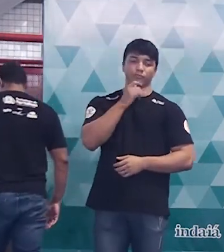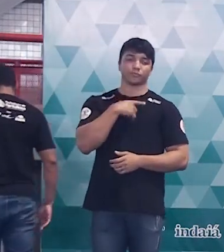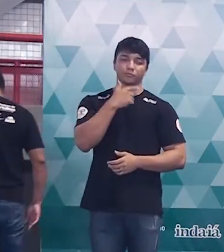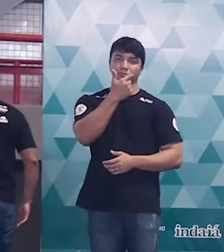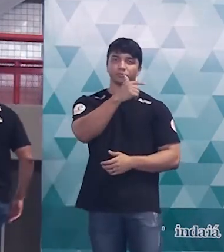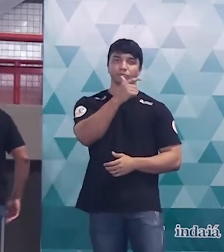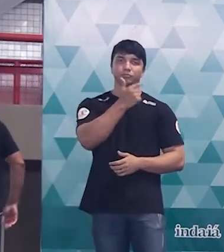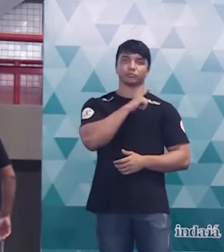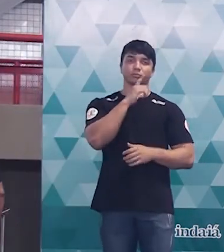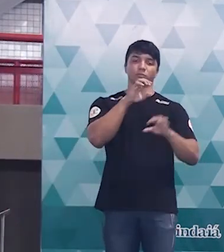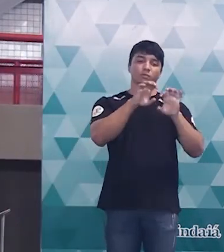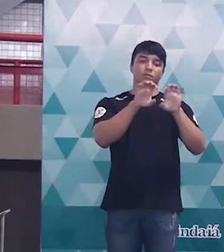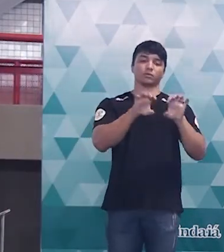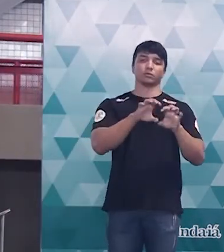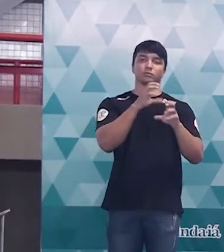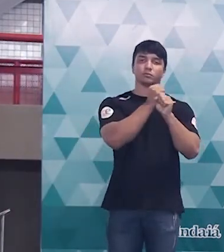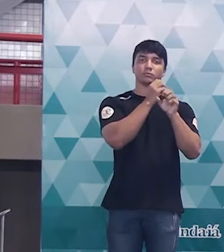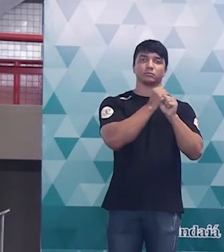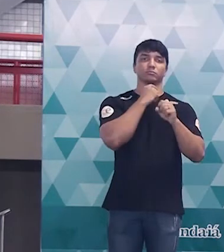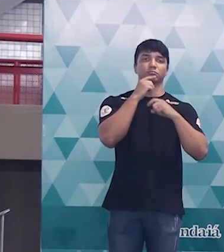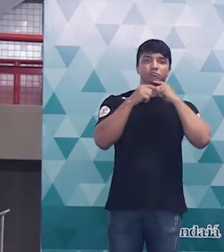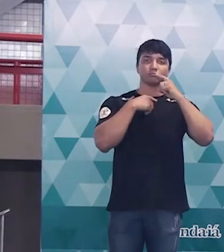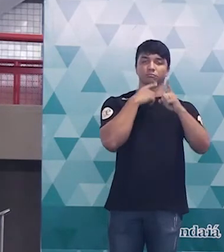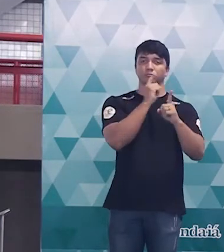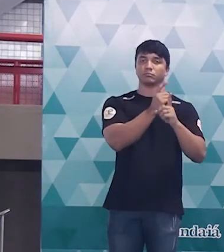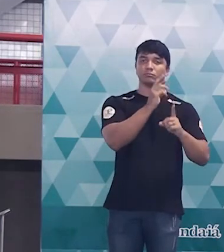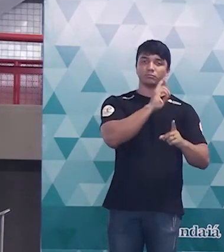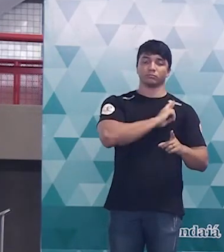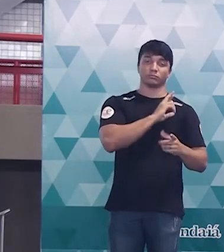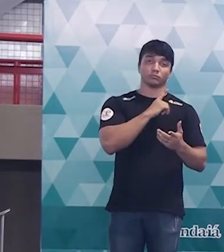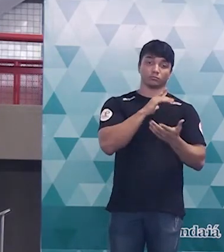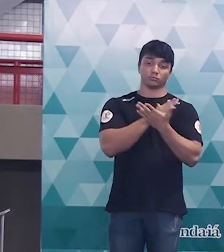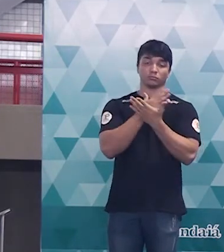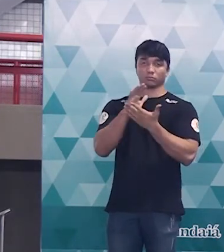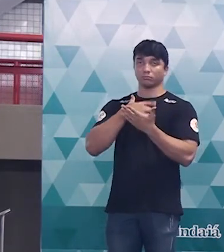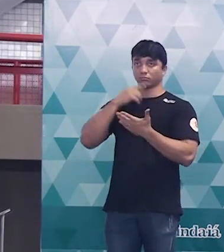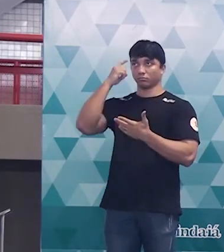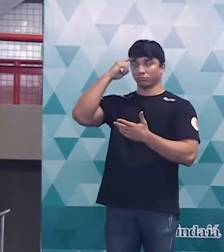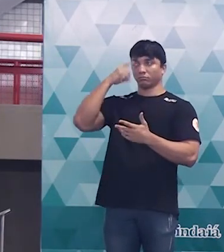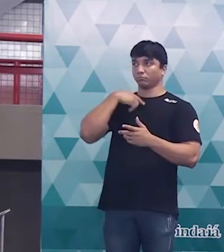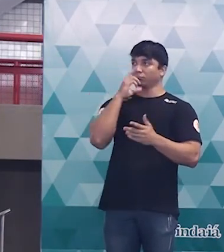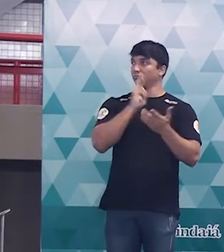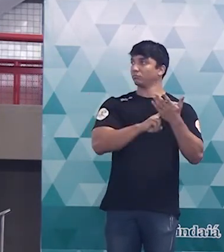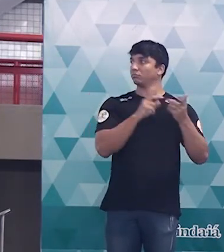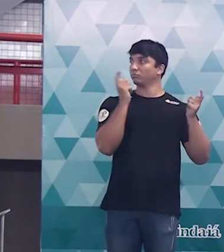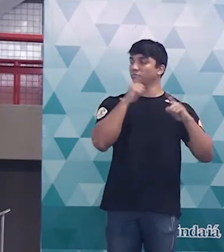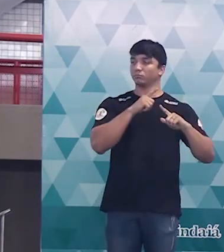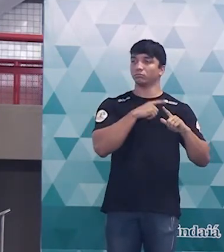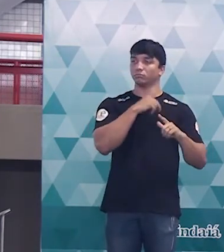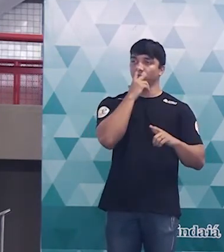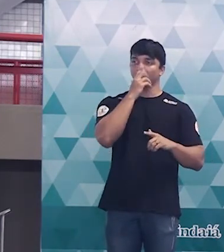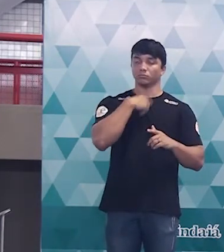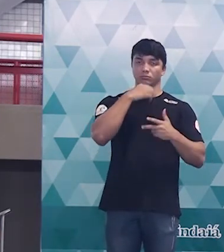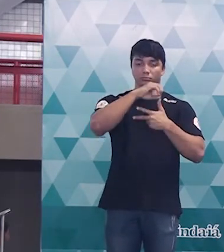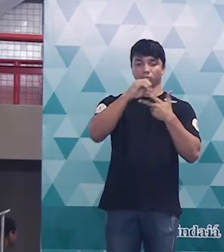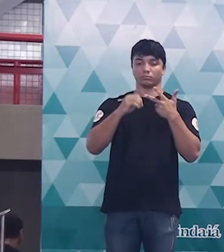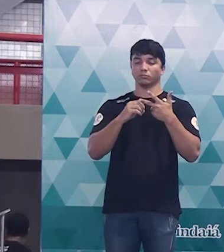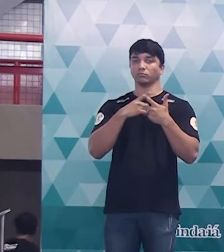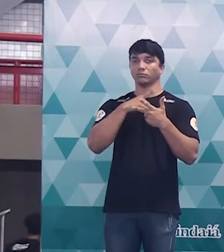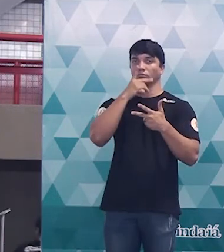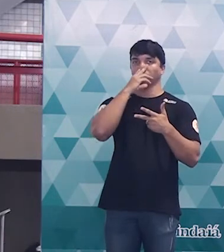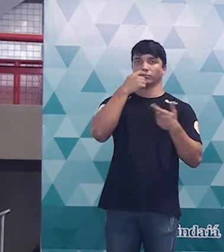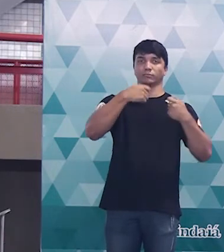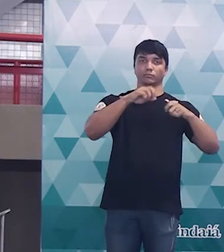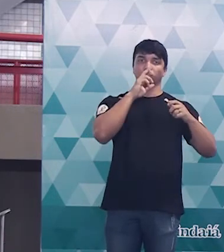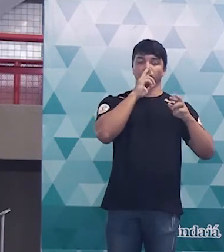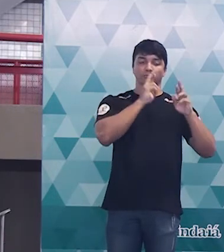não tiver uma equação, você não vai chegar à resposta. Algumas são dedutíveis, o Enem explora bastante isso, você não vai ter que